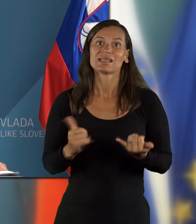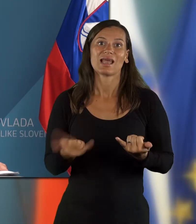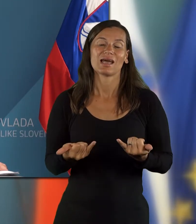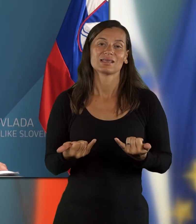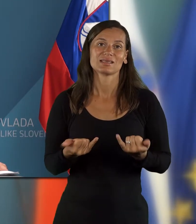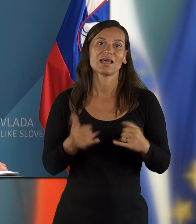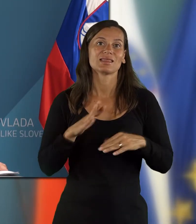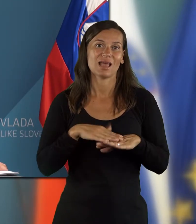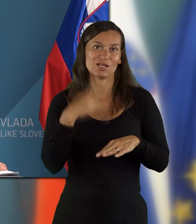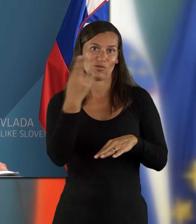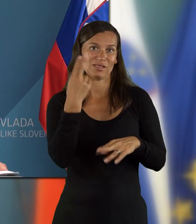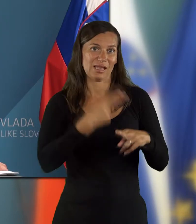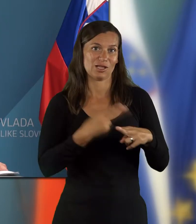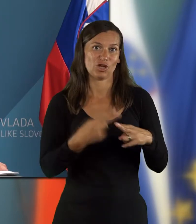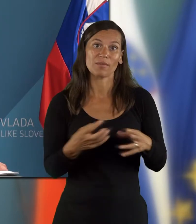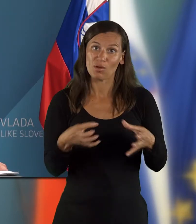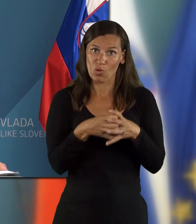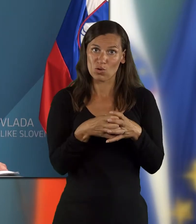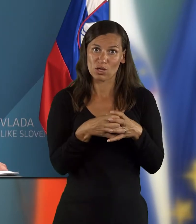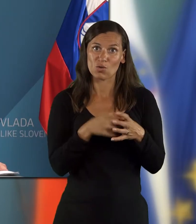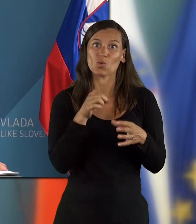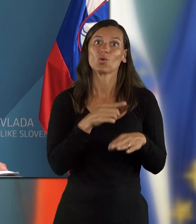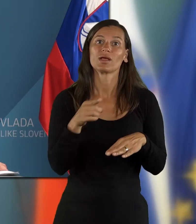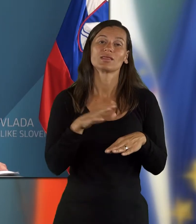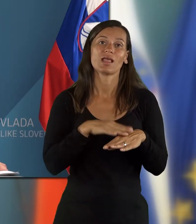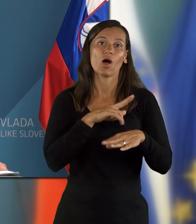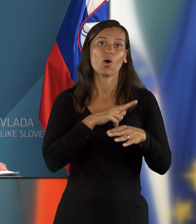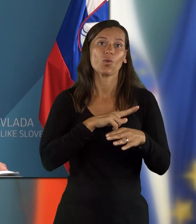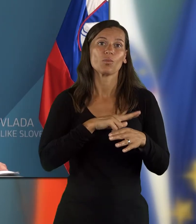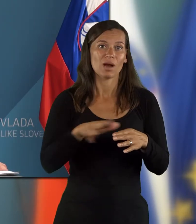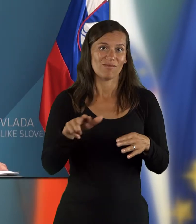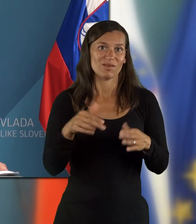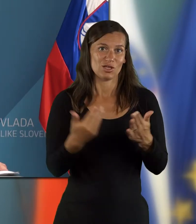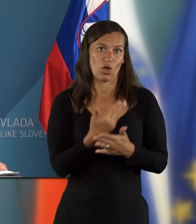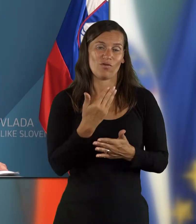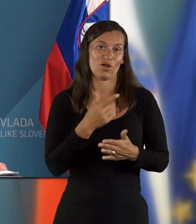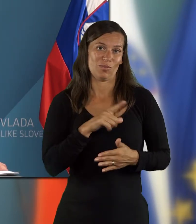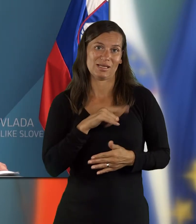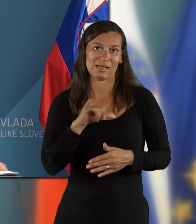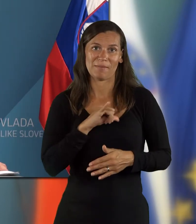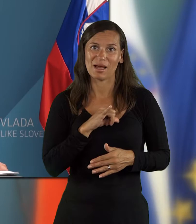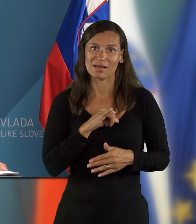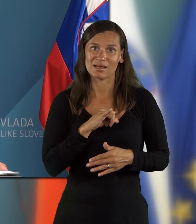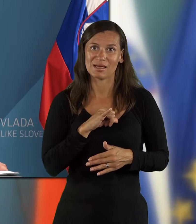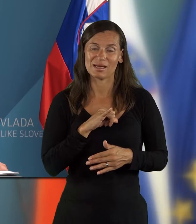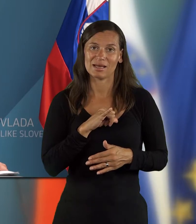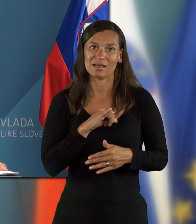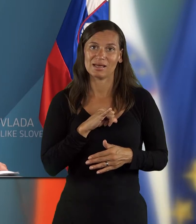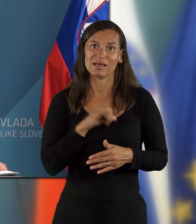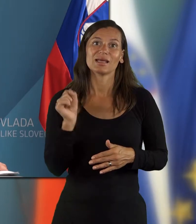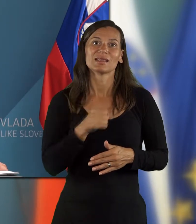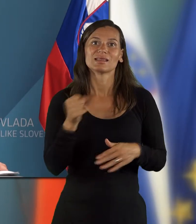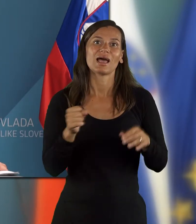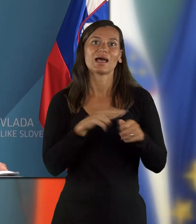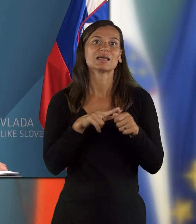in zdaj je na Slovenskem državnem holdingu in pa na upravi Nove Ljubljanske banke,